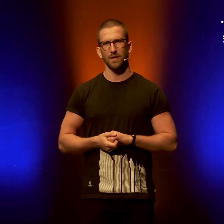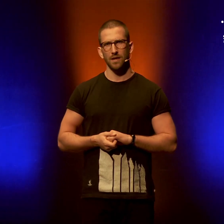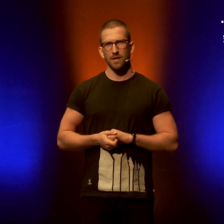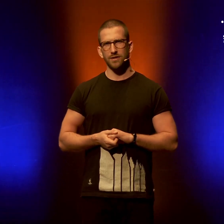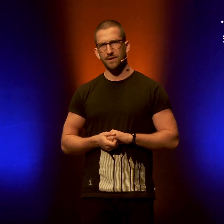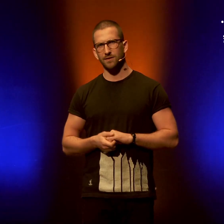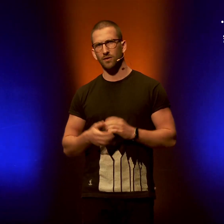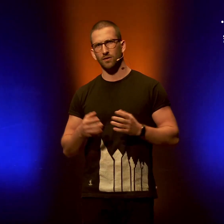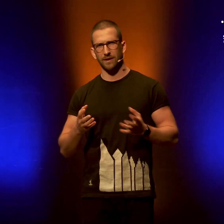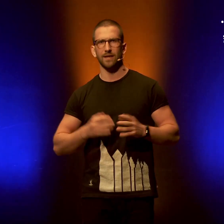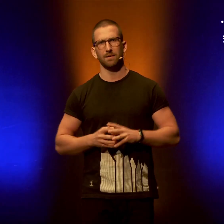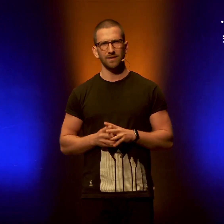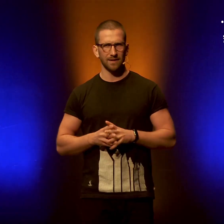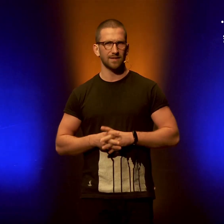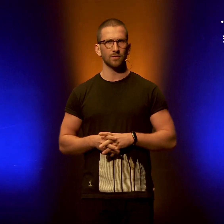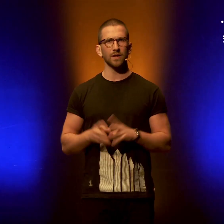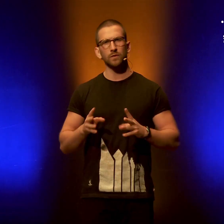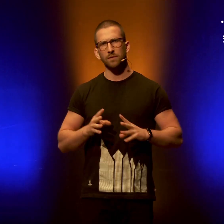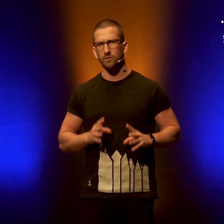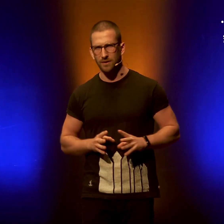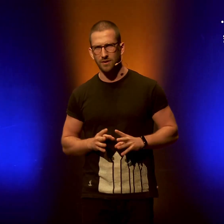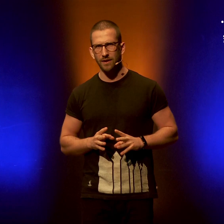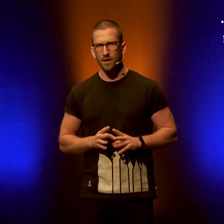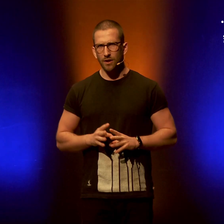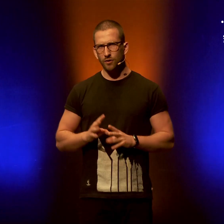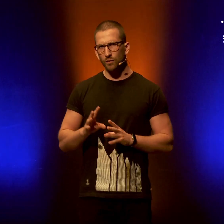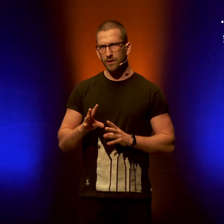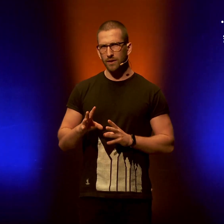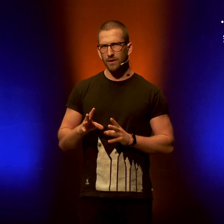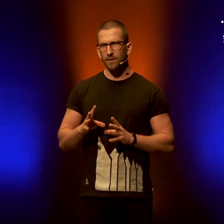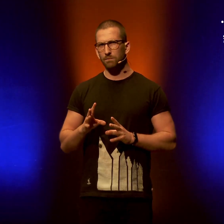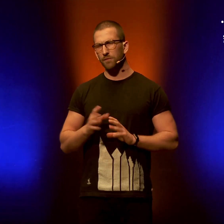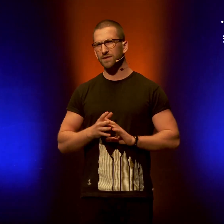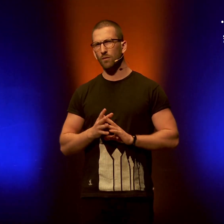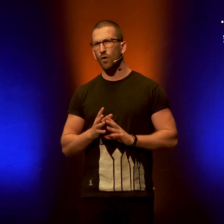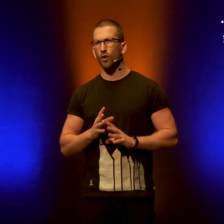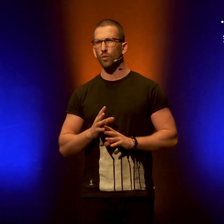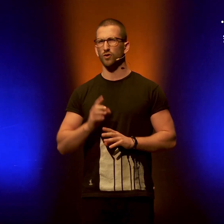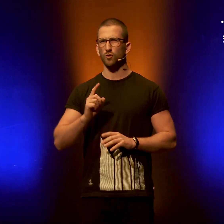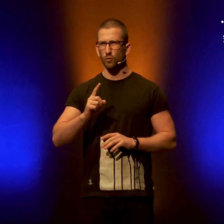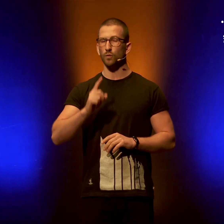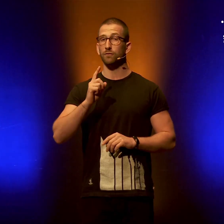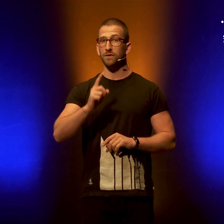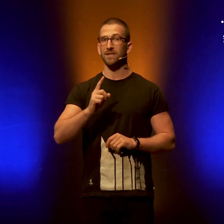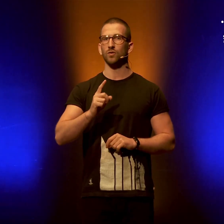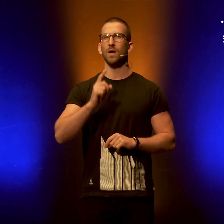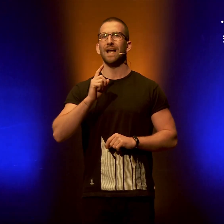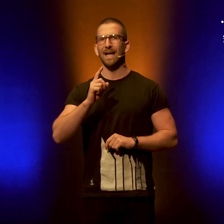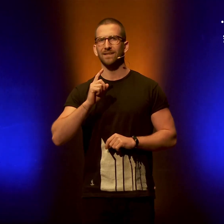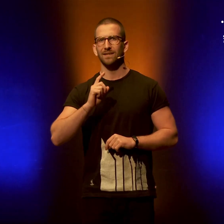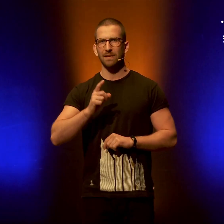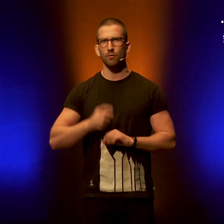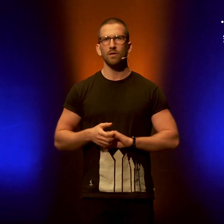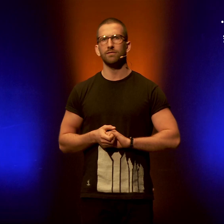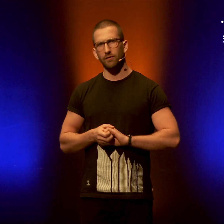właśnie. Jazz to, tak jak habanera zresztą, gatunek muzyczny, który powstał około 120